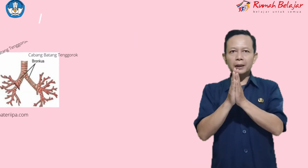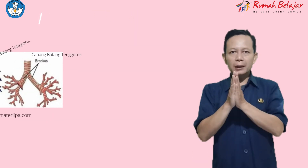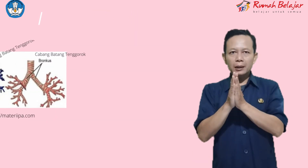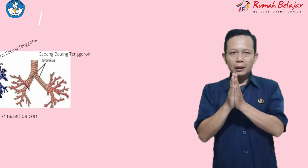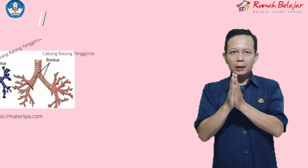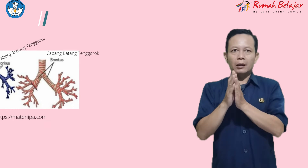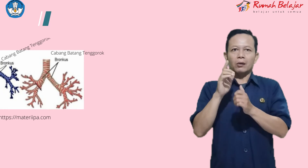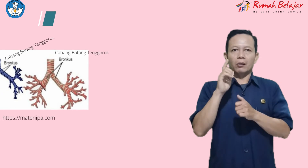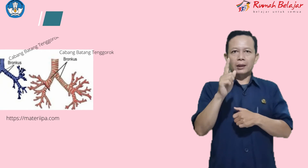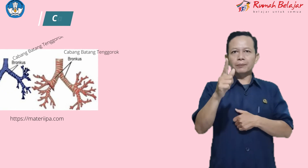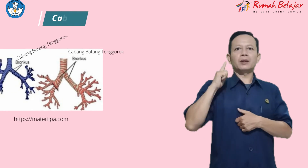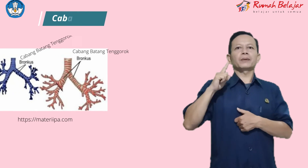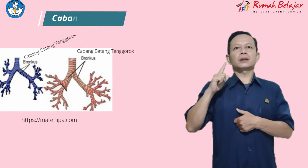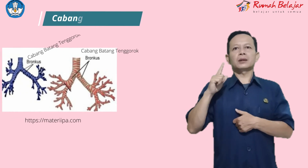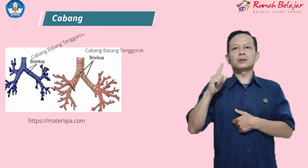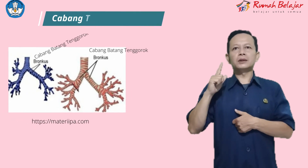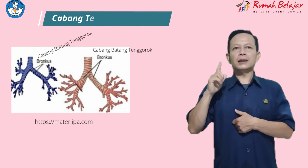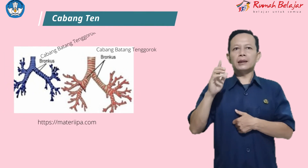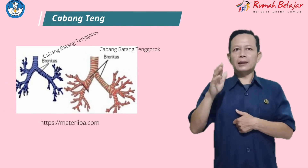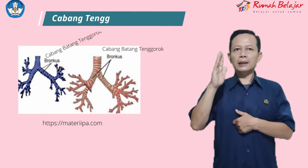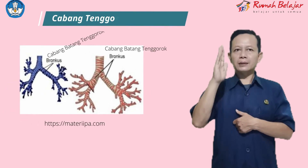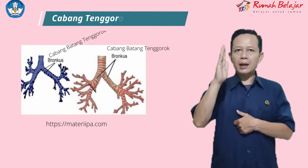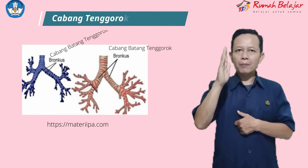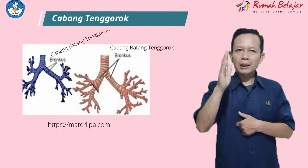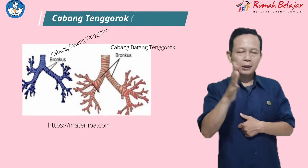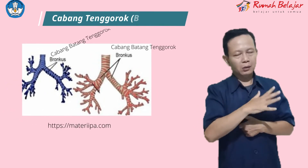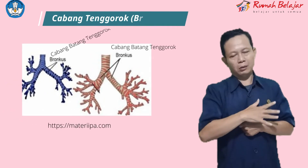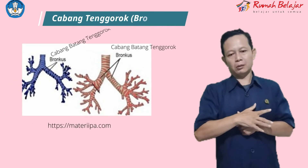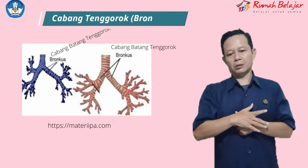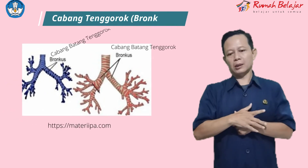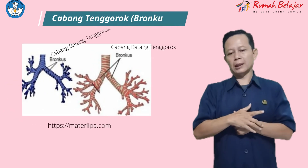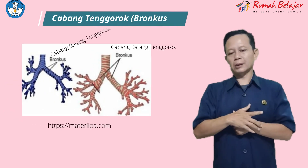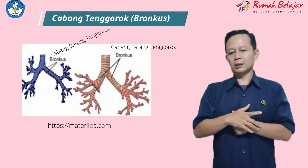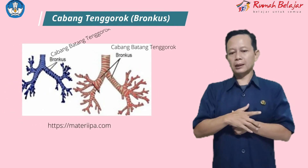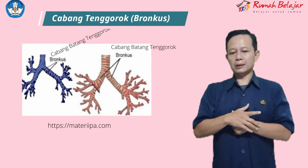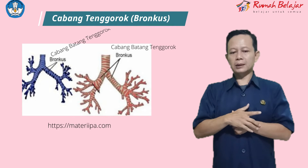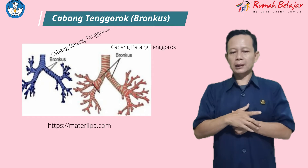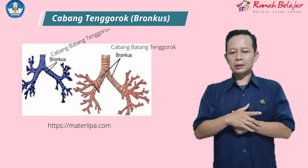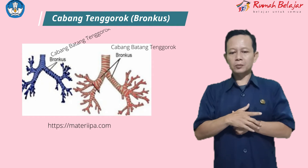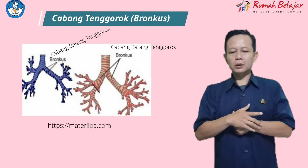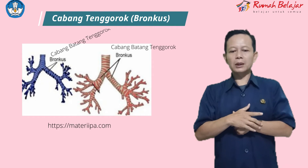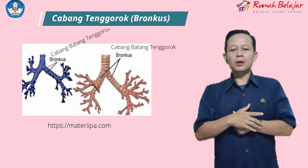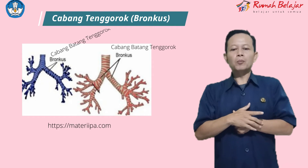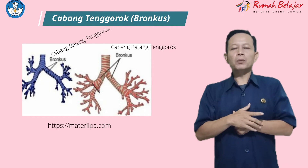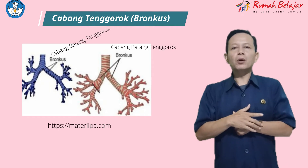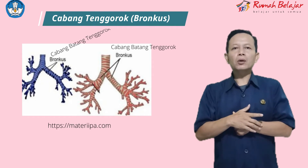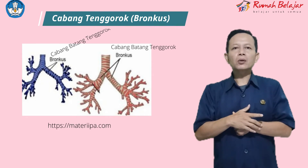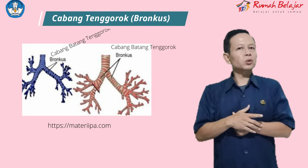Sahabat rumah belajar, organ pernapasan selanjutnya adalah cabang tenggorok, atau dengan istilah